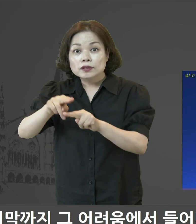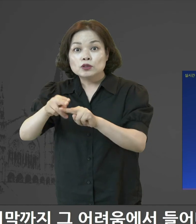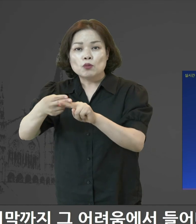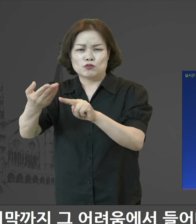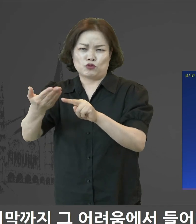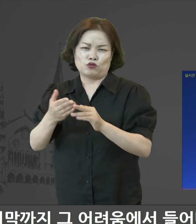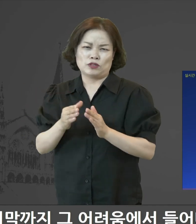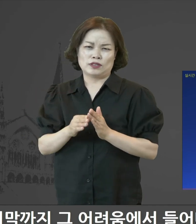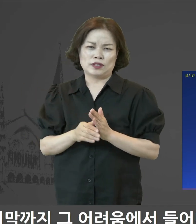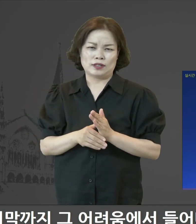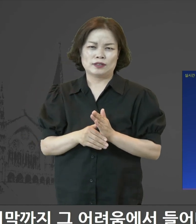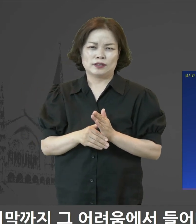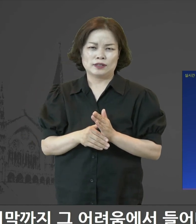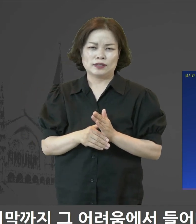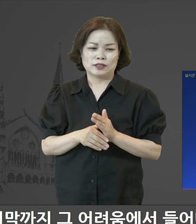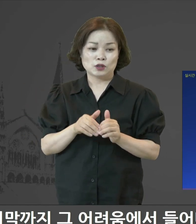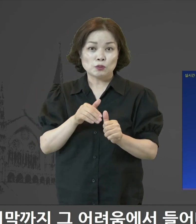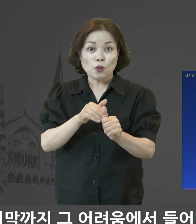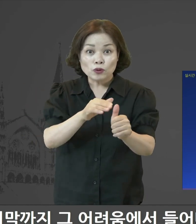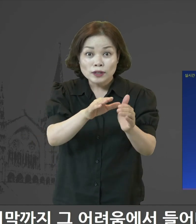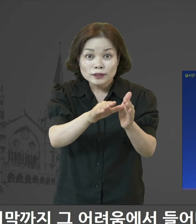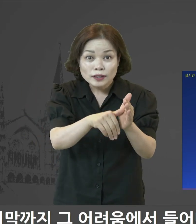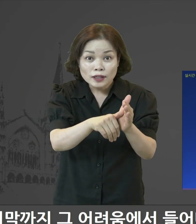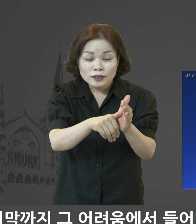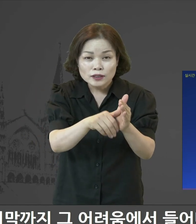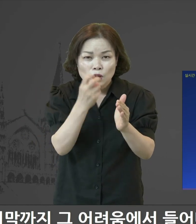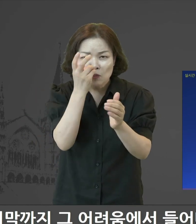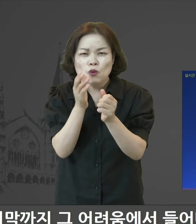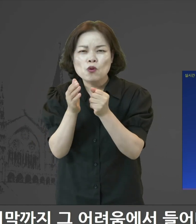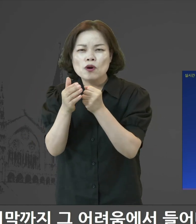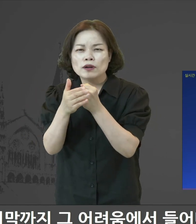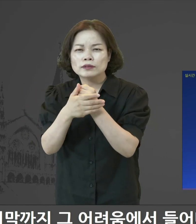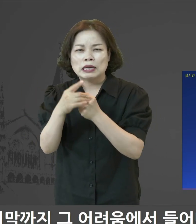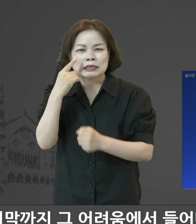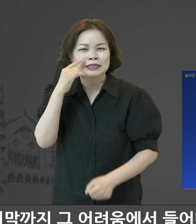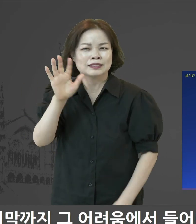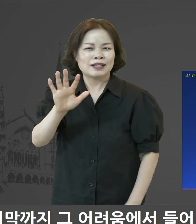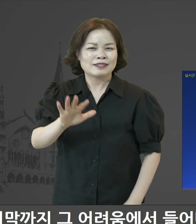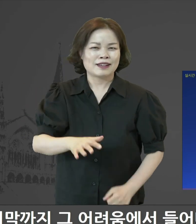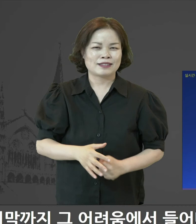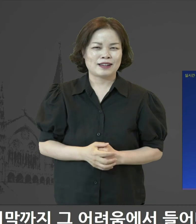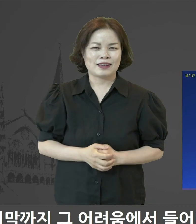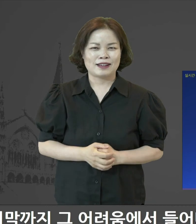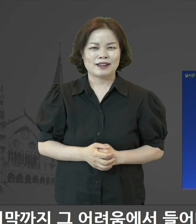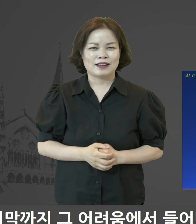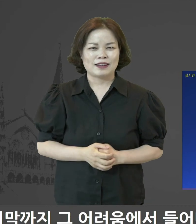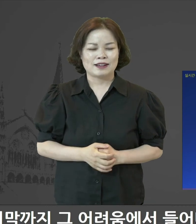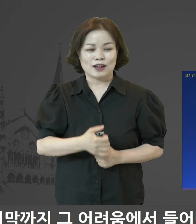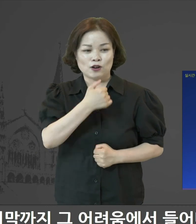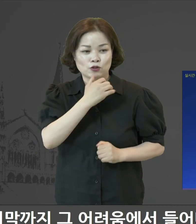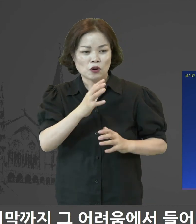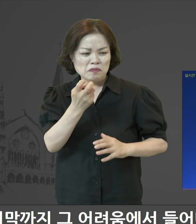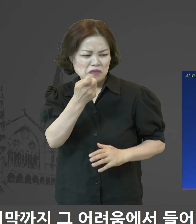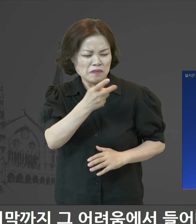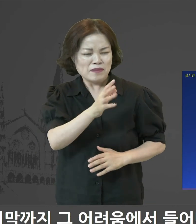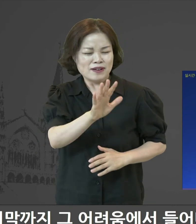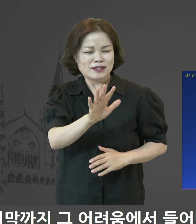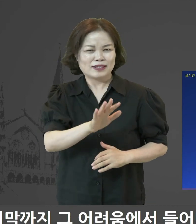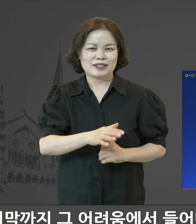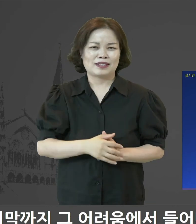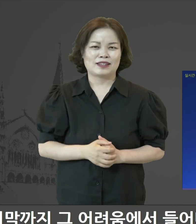때는요, 그 보낼 때에도 그 보호할 때도 시시하게 하자요. 뭐 로마 군대 몇 명 붙이지